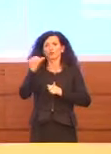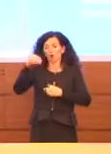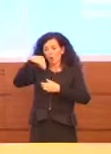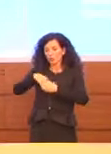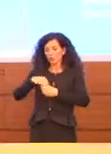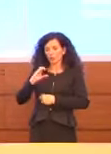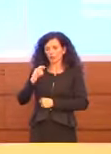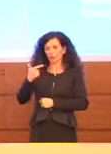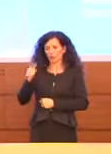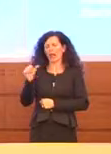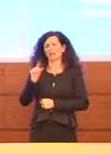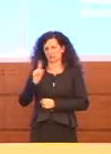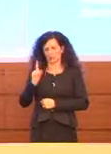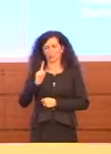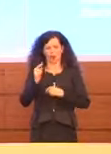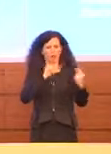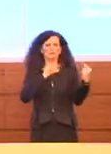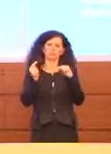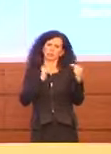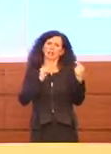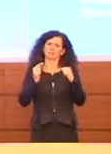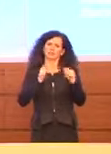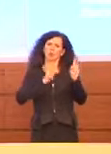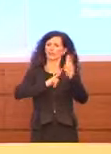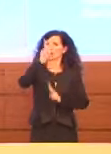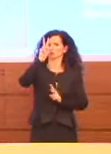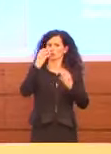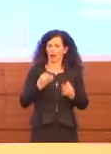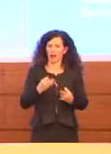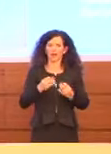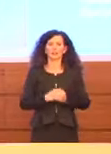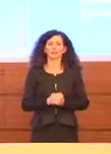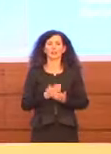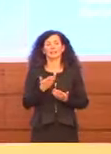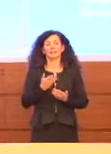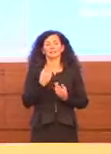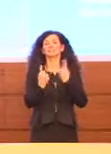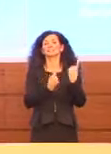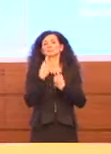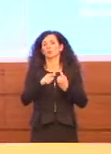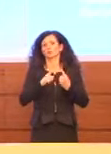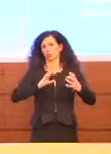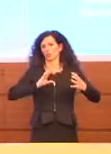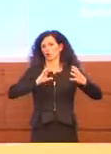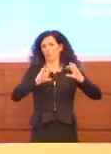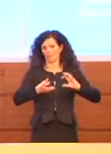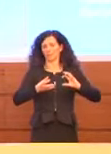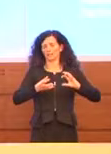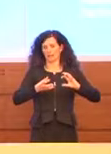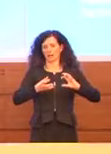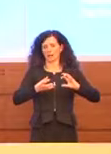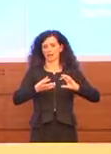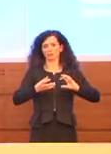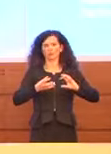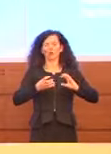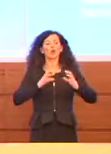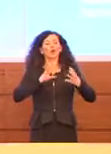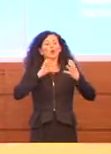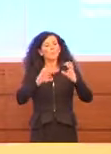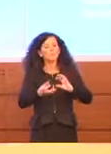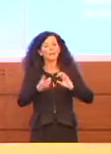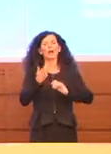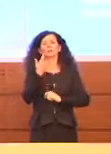cts e la questione è molto complessa e molto complicata perché ci sono da tenere in